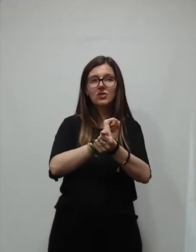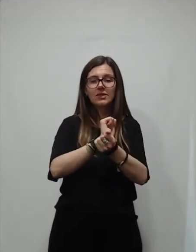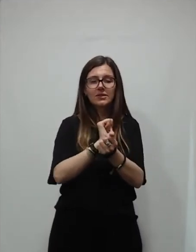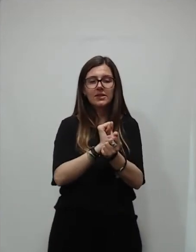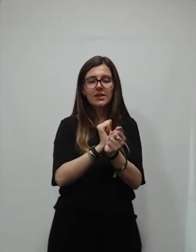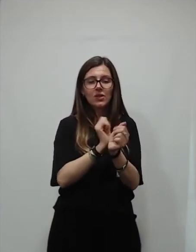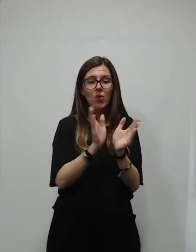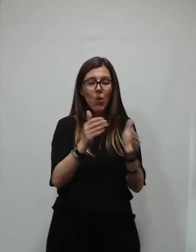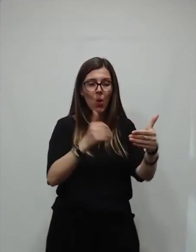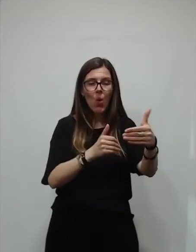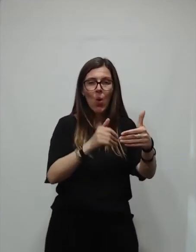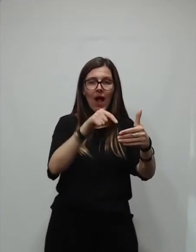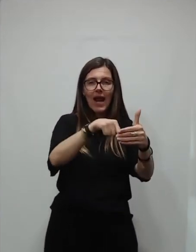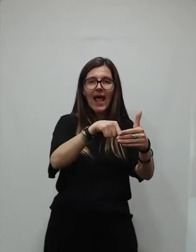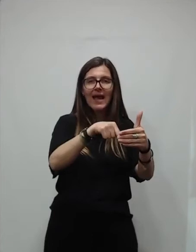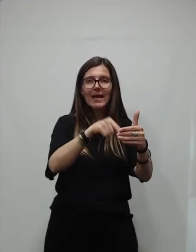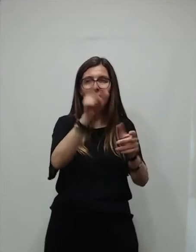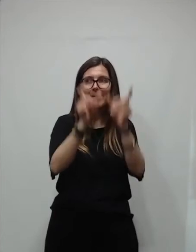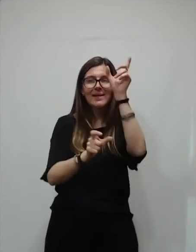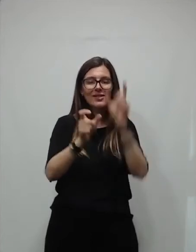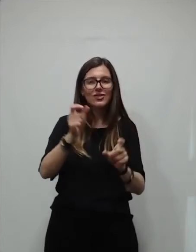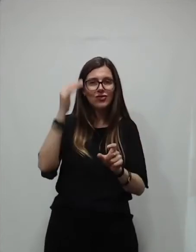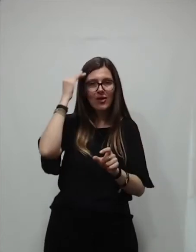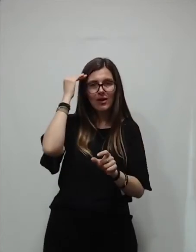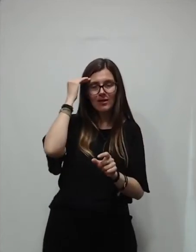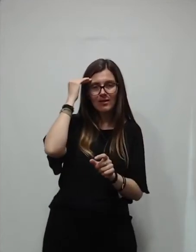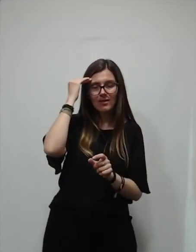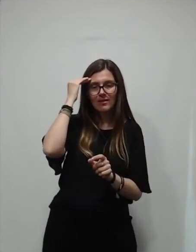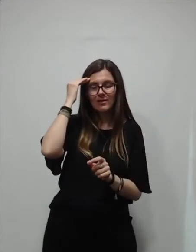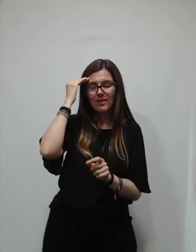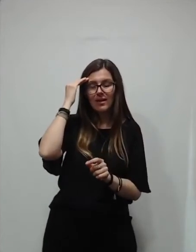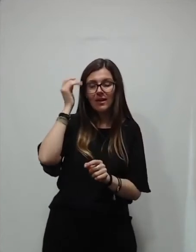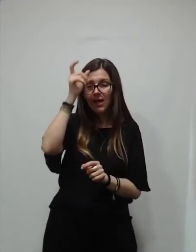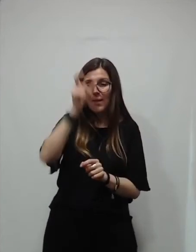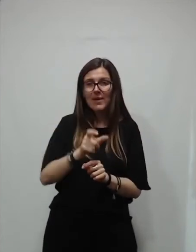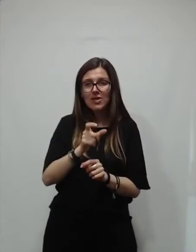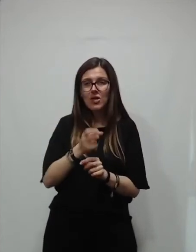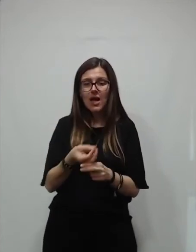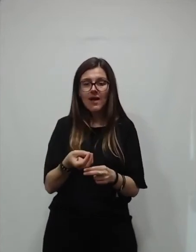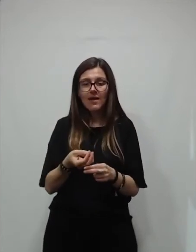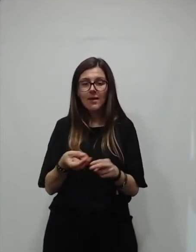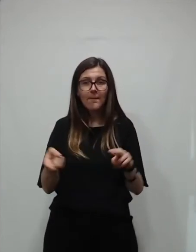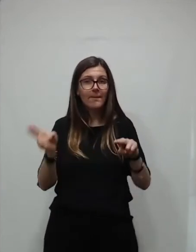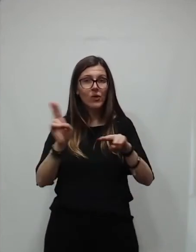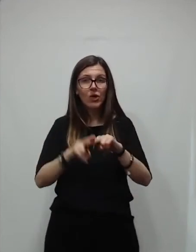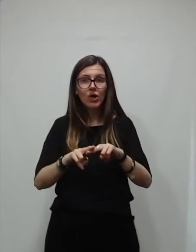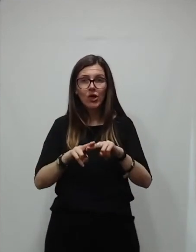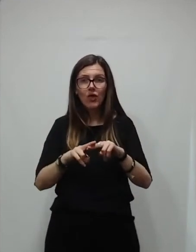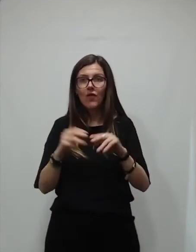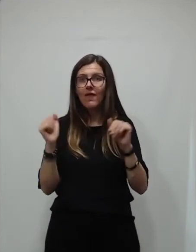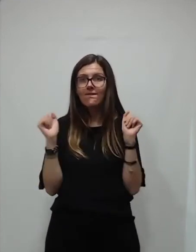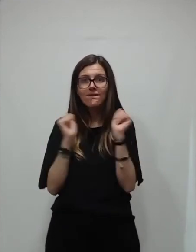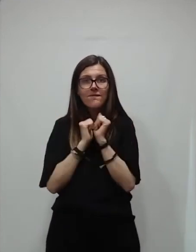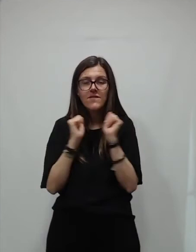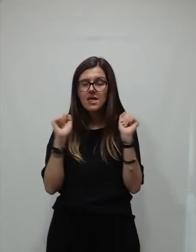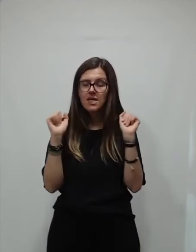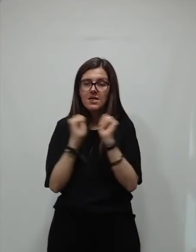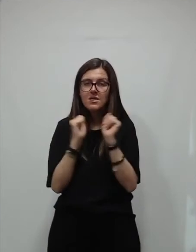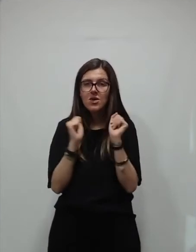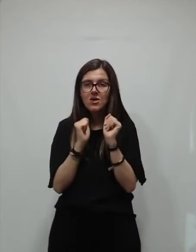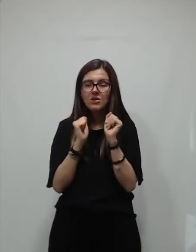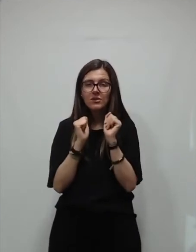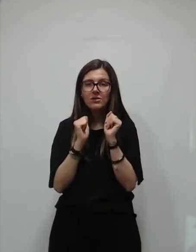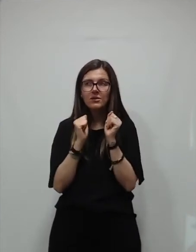la Unidad 4 Santiago Vázquez, y allí se murió casi que congelada. Y esas son cosas que pasan en este país y en